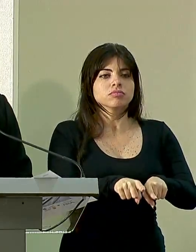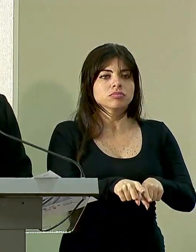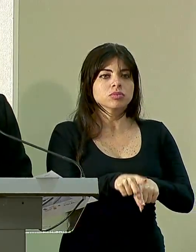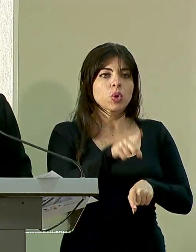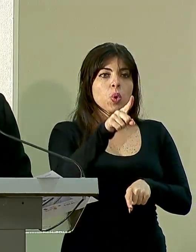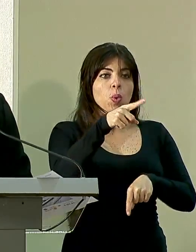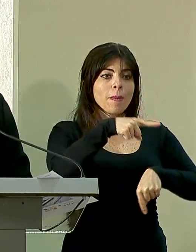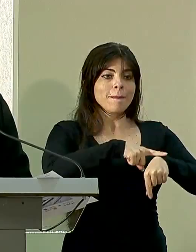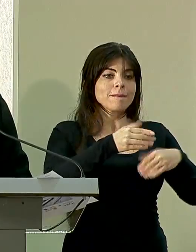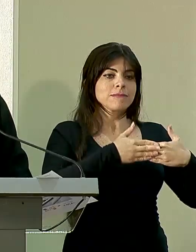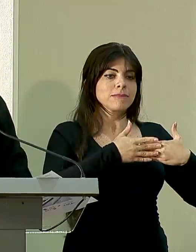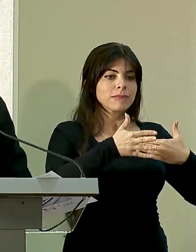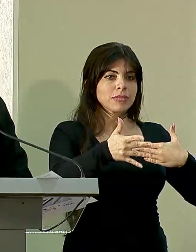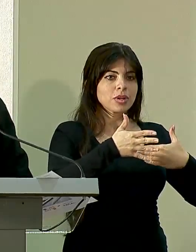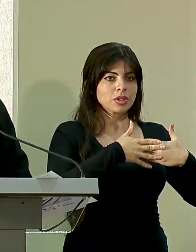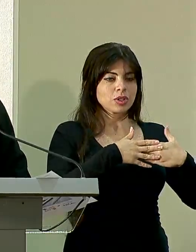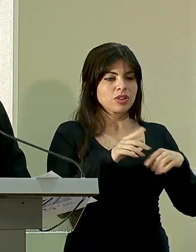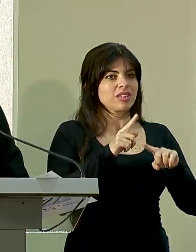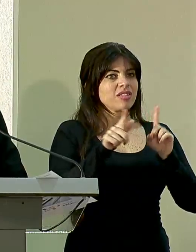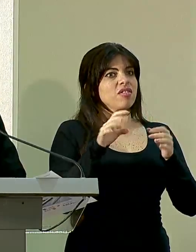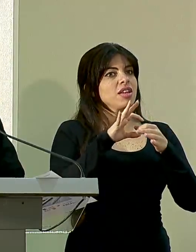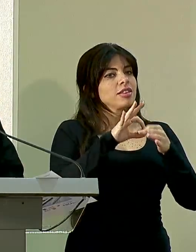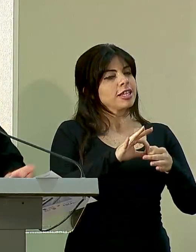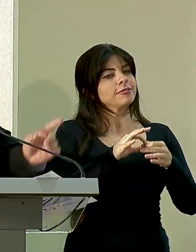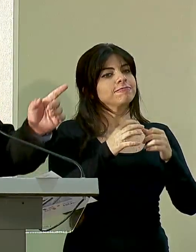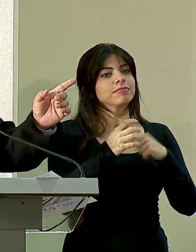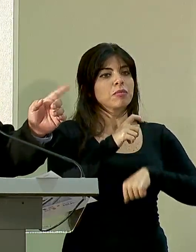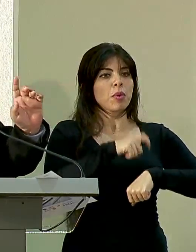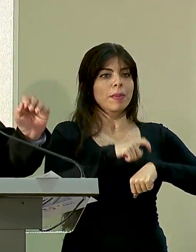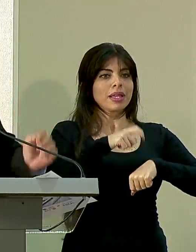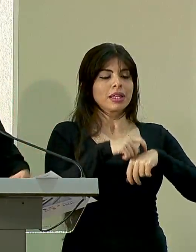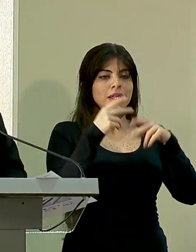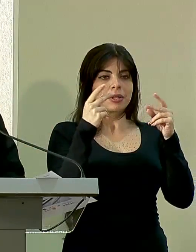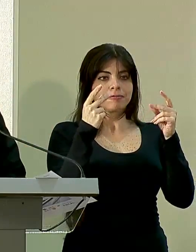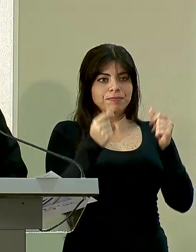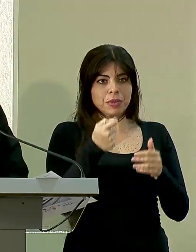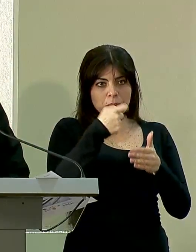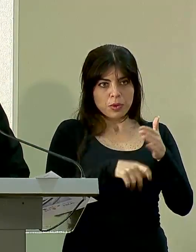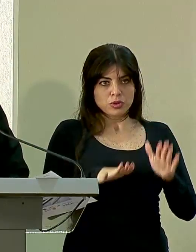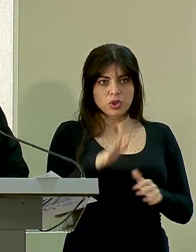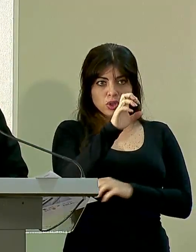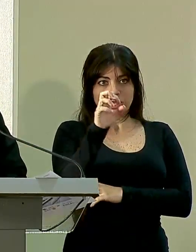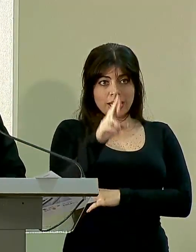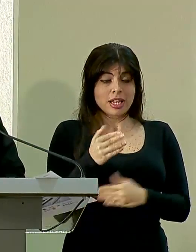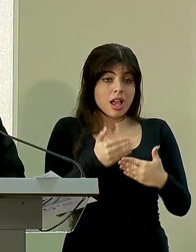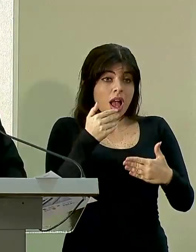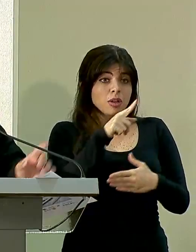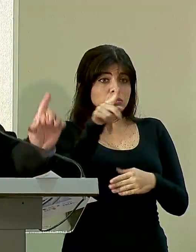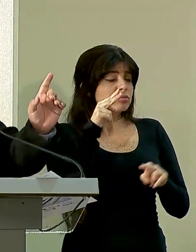un periodo particular en la historia fiscal de Costa Rica. Aunque